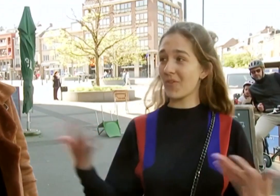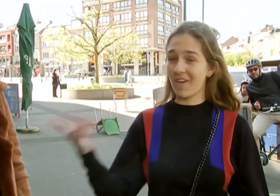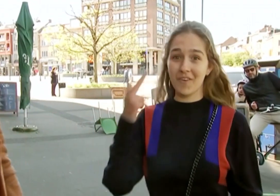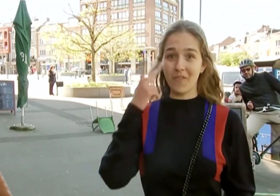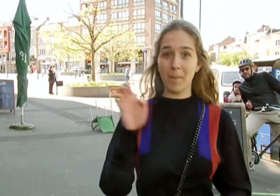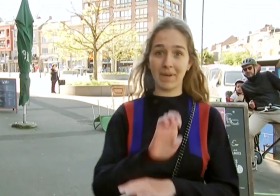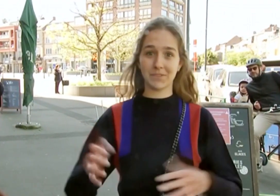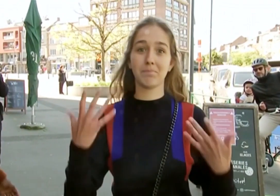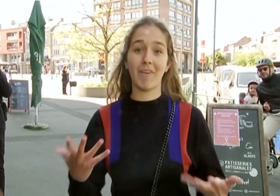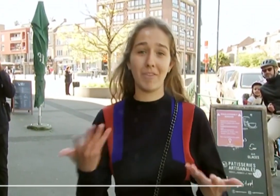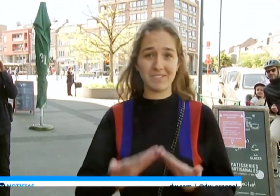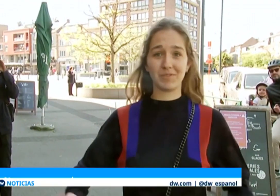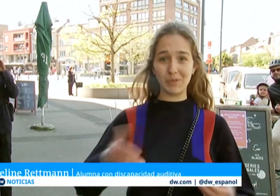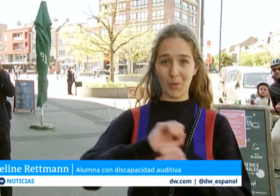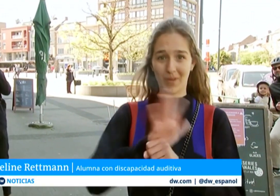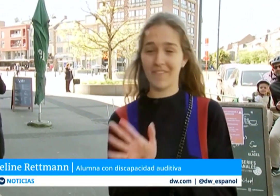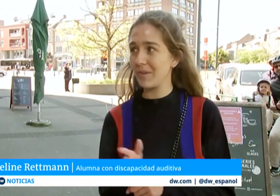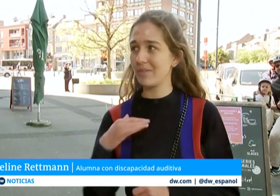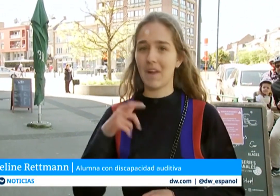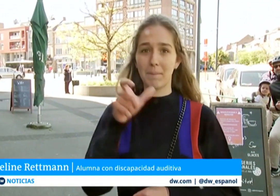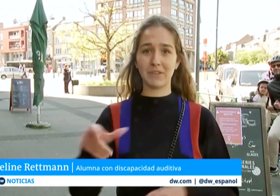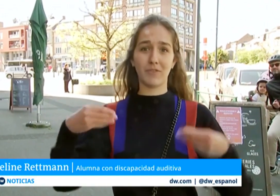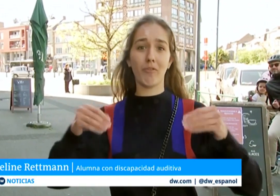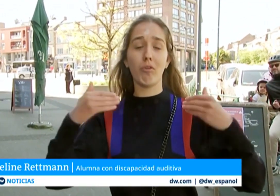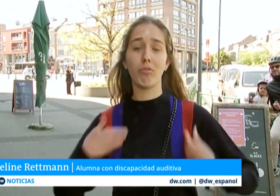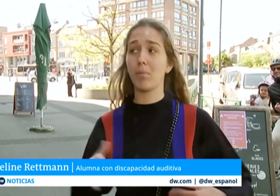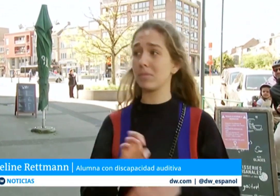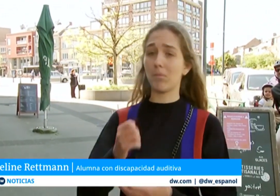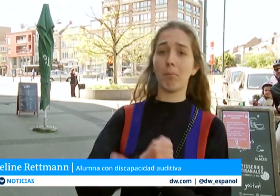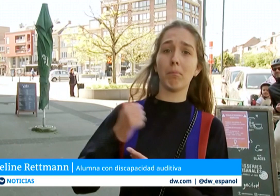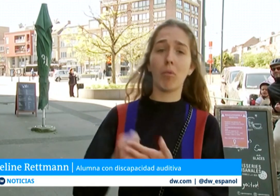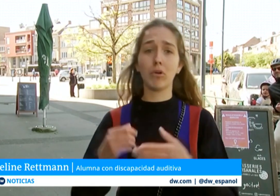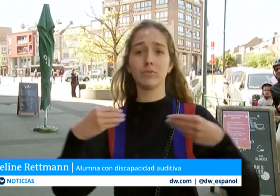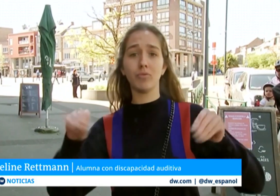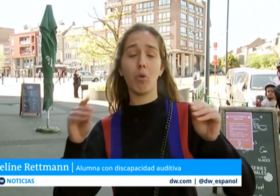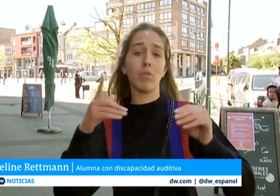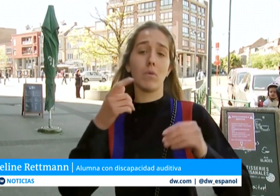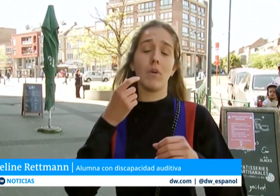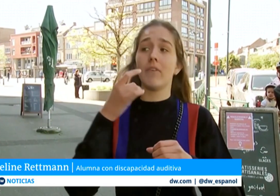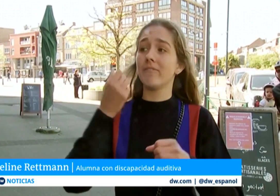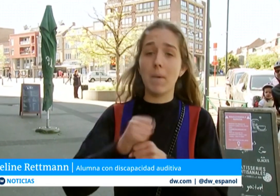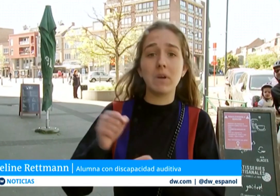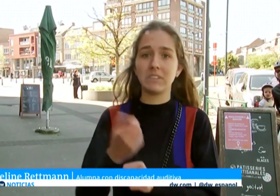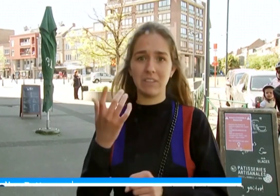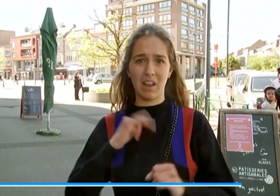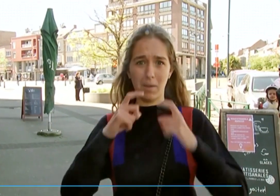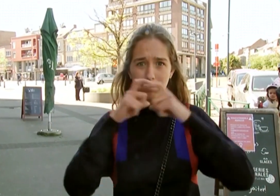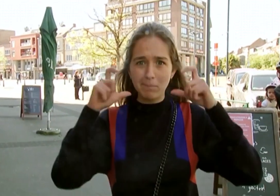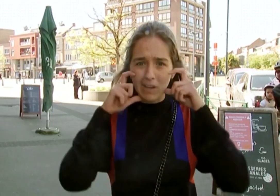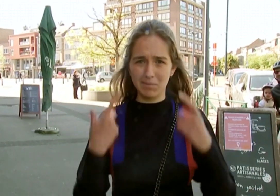Debido a la crisis del coronavirus, algunas personas atienden al público con mascarilla, como en correos o en las farmacias, lo que